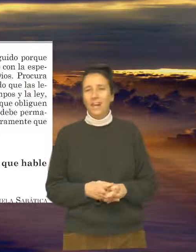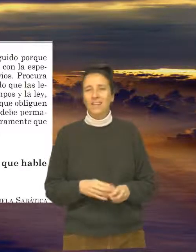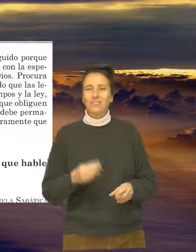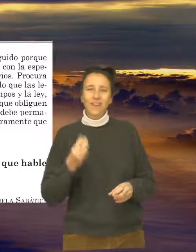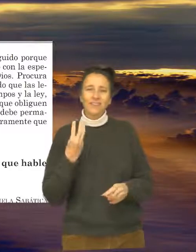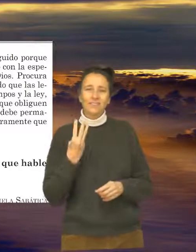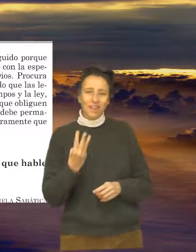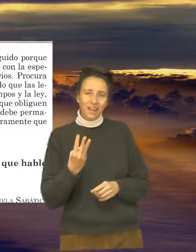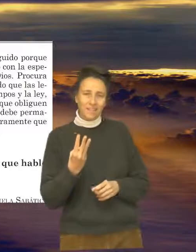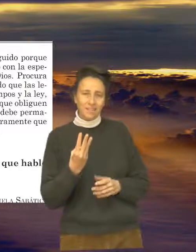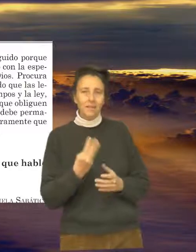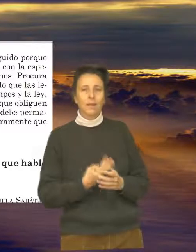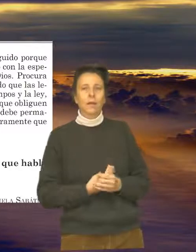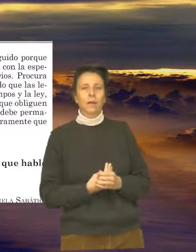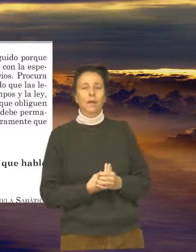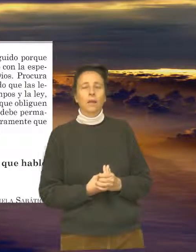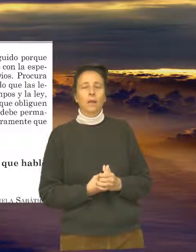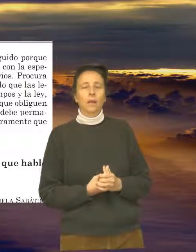bestia realiza